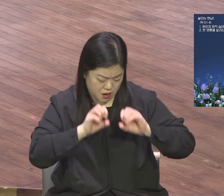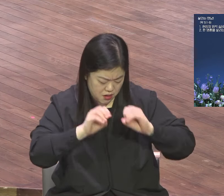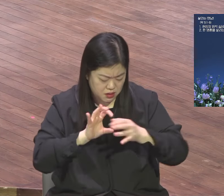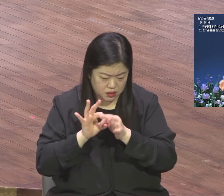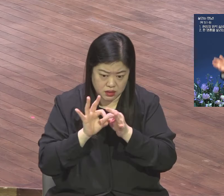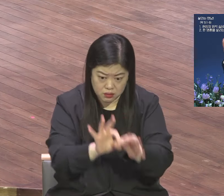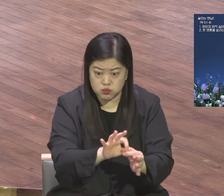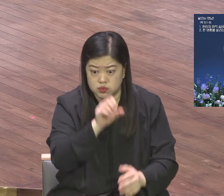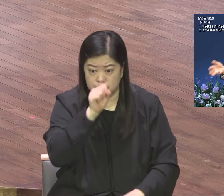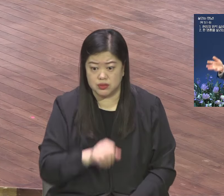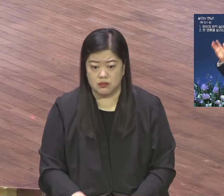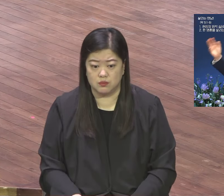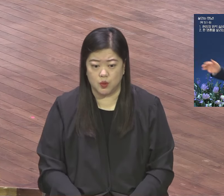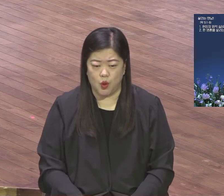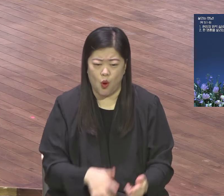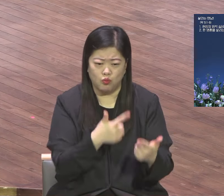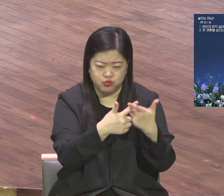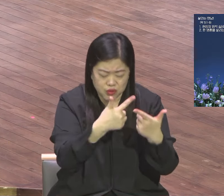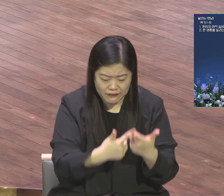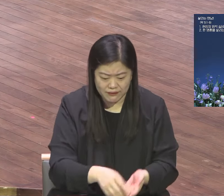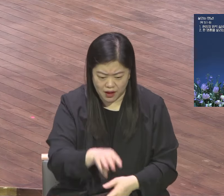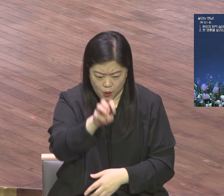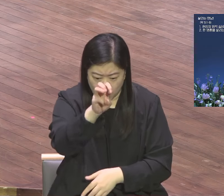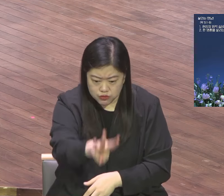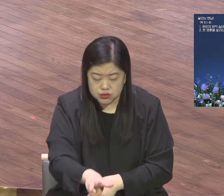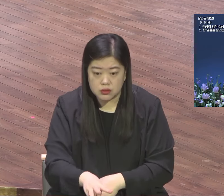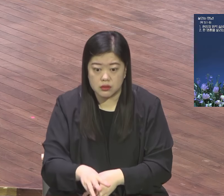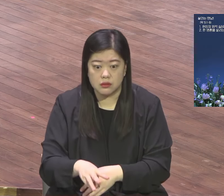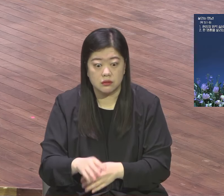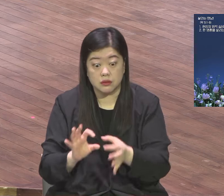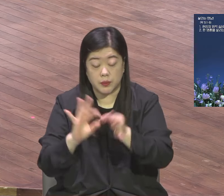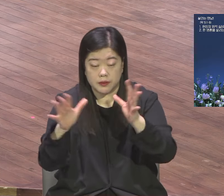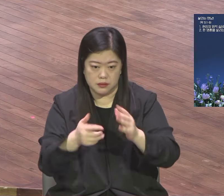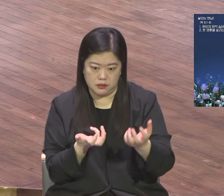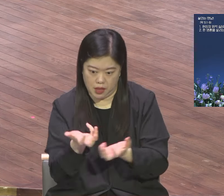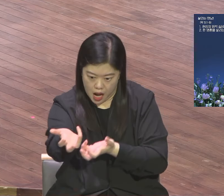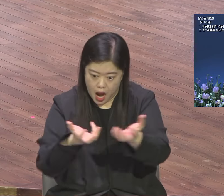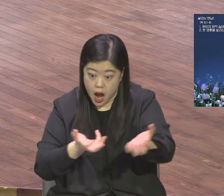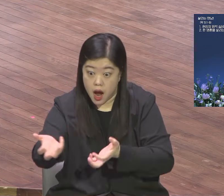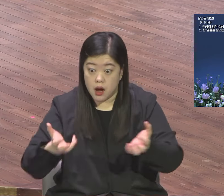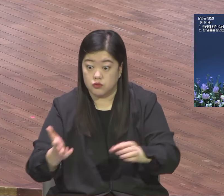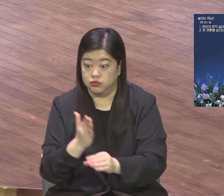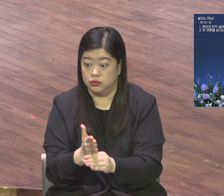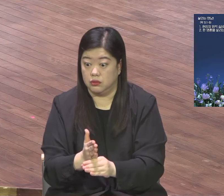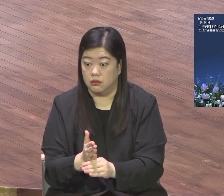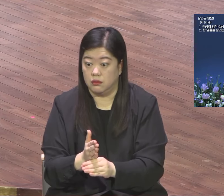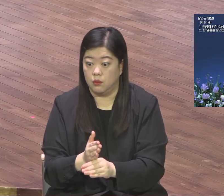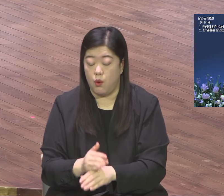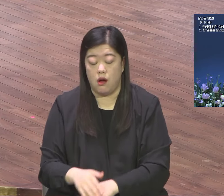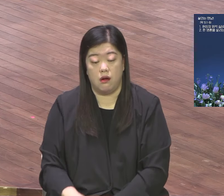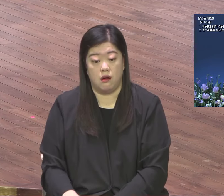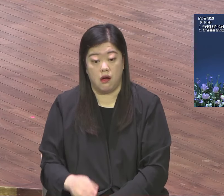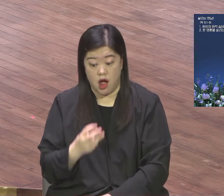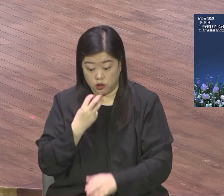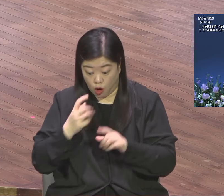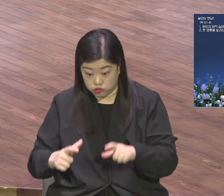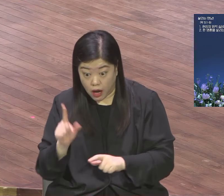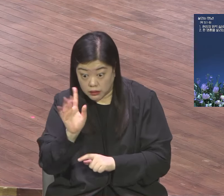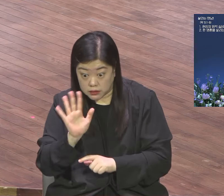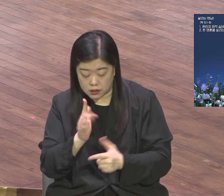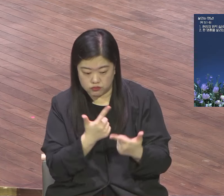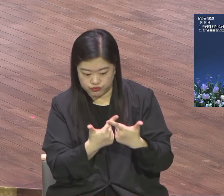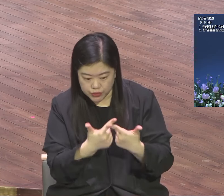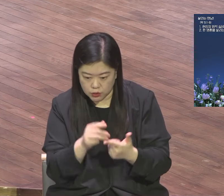막 부산이든지 전라도 막 강원도 어디든지 다 지금 가고 있어요. 열정을 가지고 도전하고 있습니다. 영계 성도